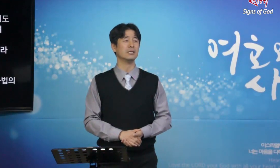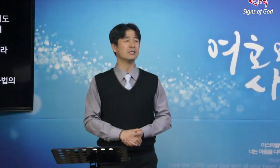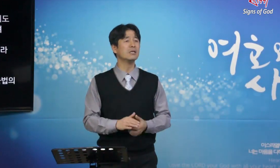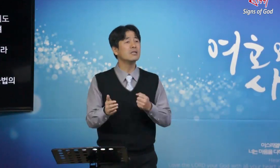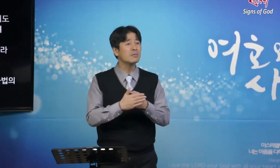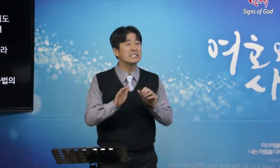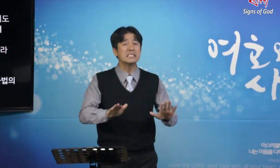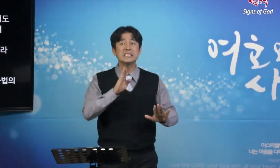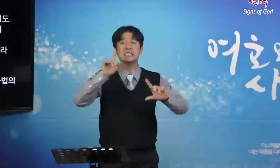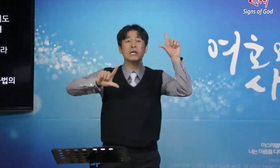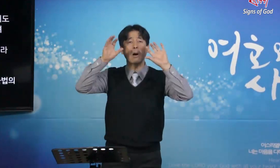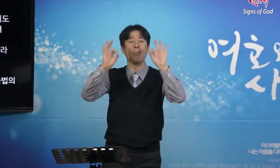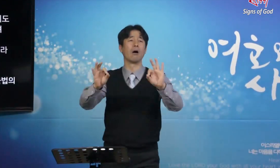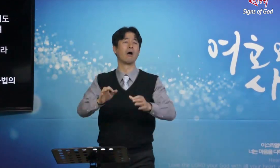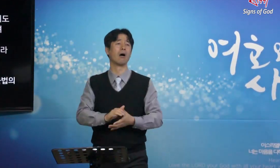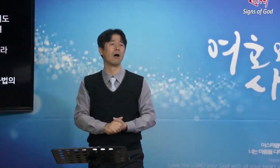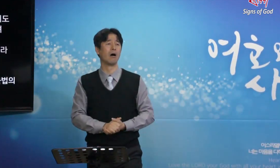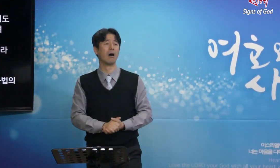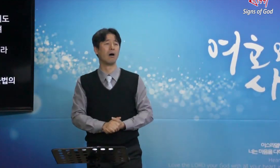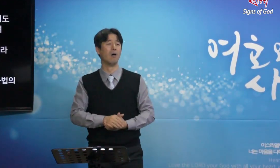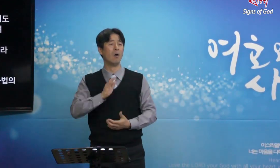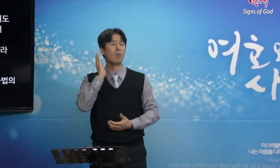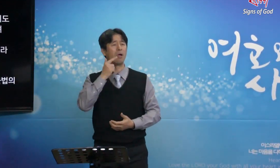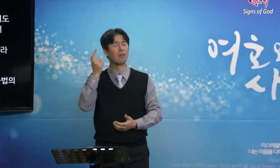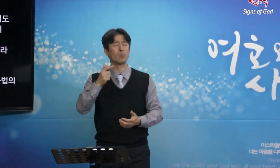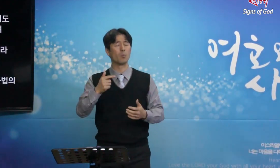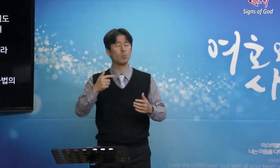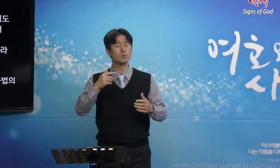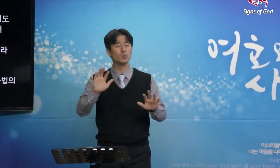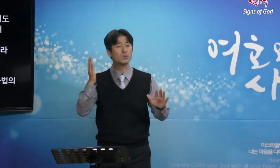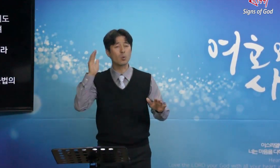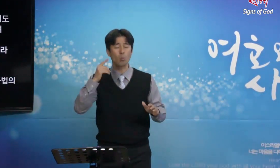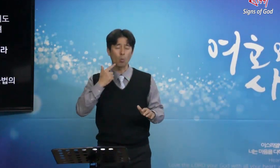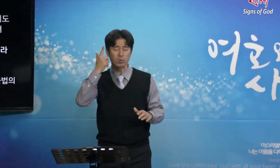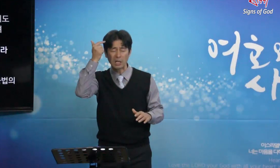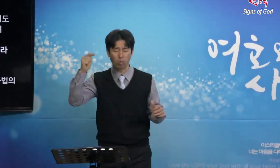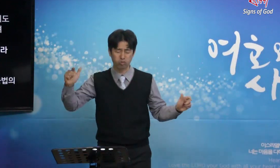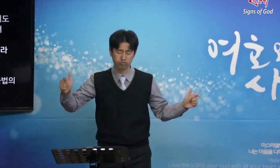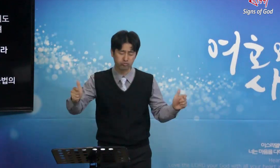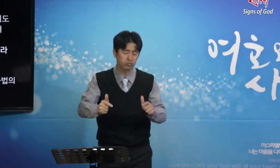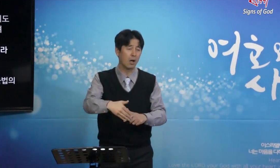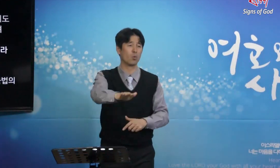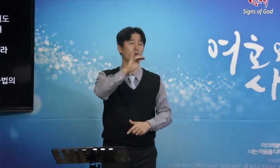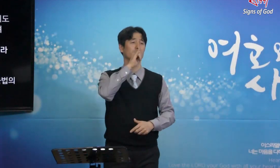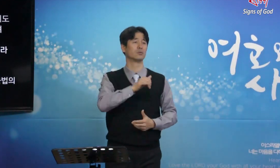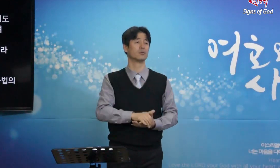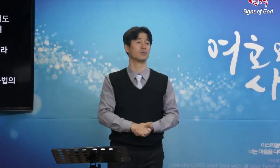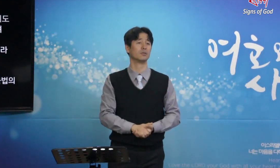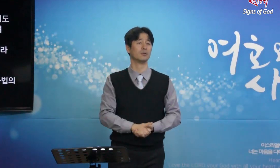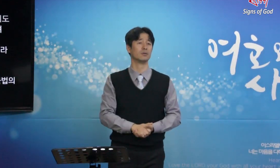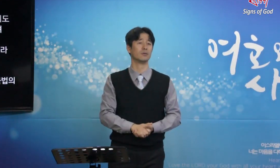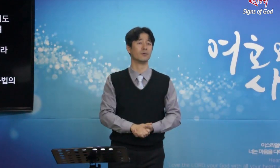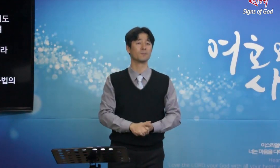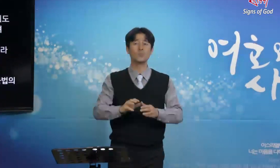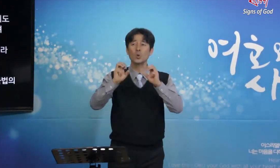있습니다. 지금 현실의 모습을 보면 농인 목사님들이 이제 줄어가고 있죠.